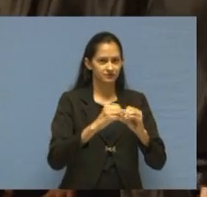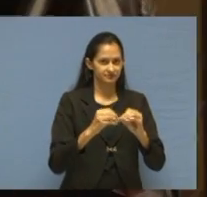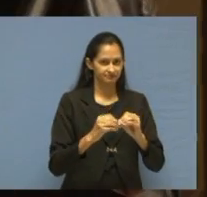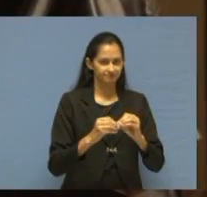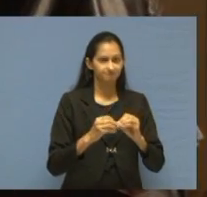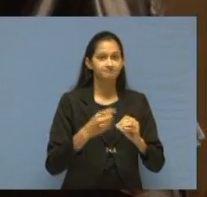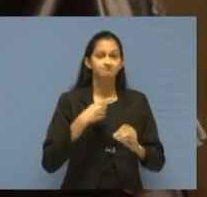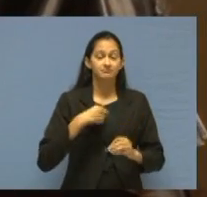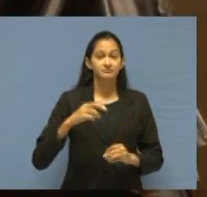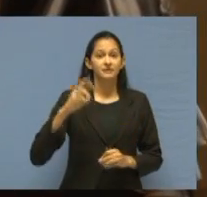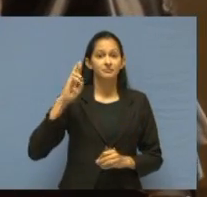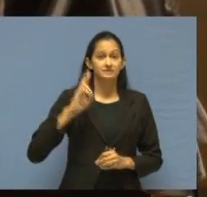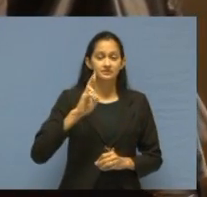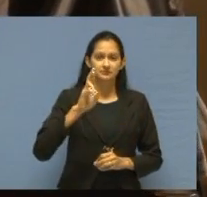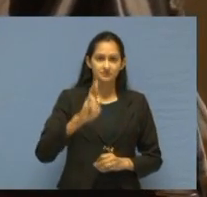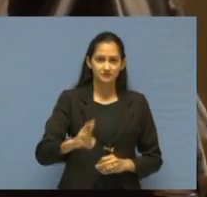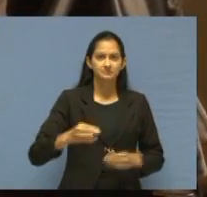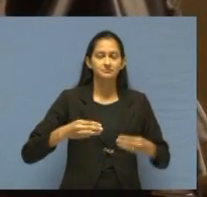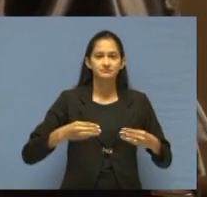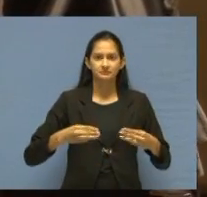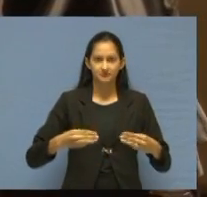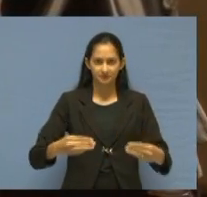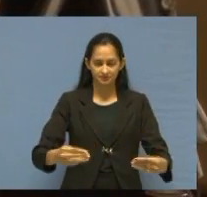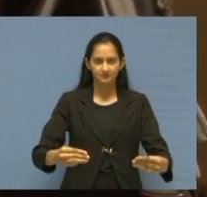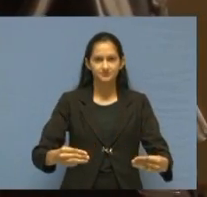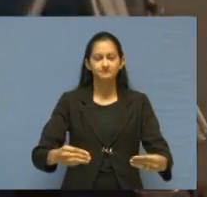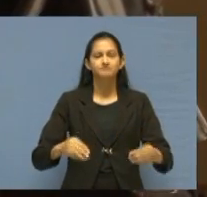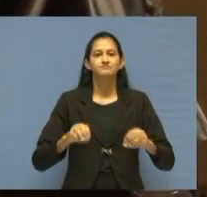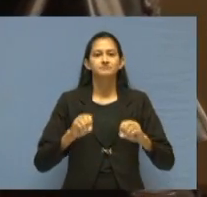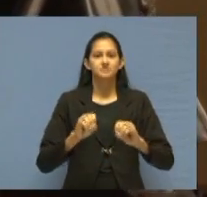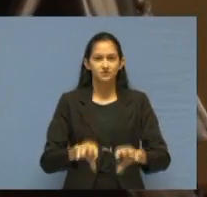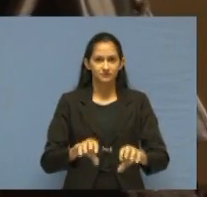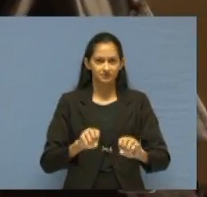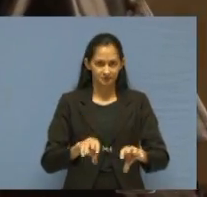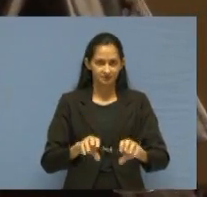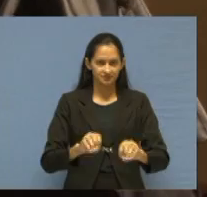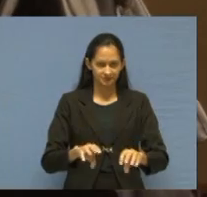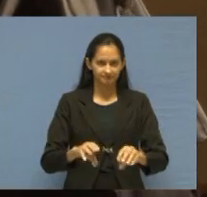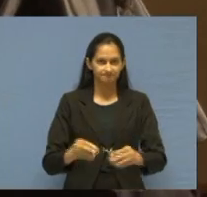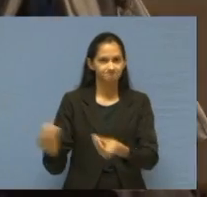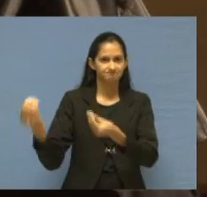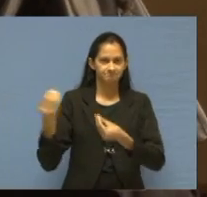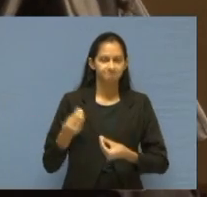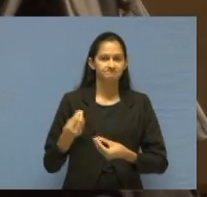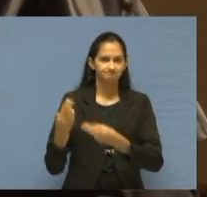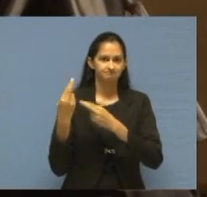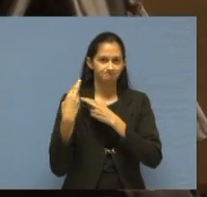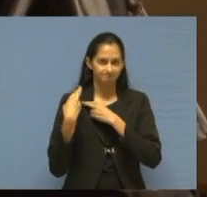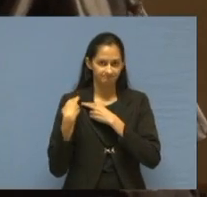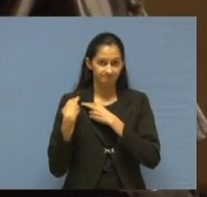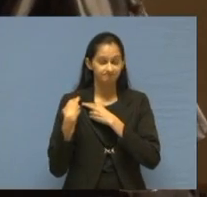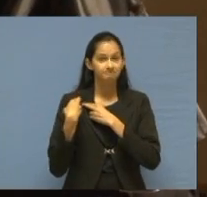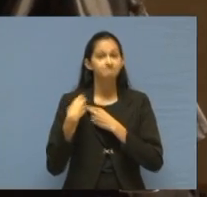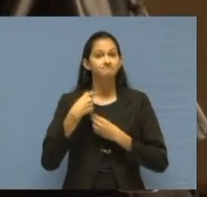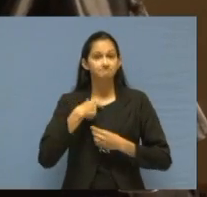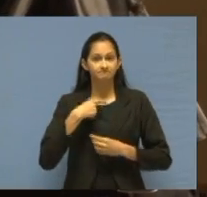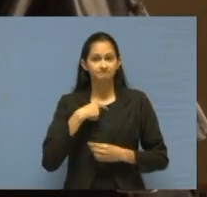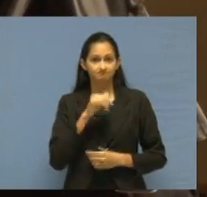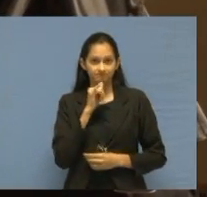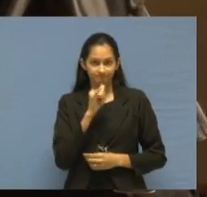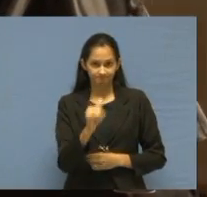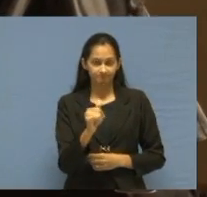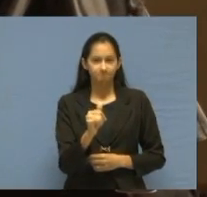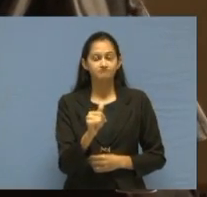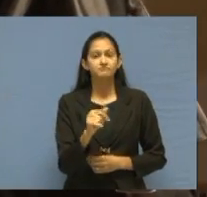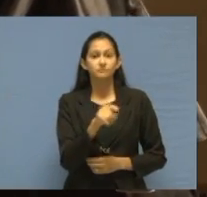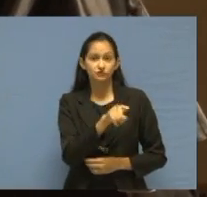República e por competência delegada pelo excelentíssimo Ministro da Educação, vos confiro o